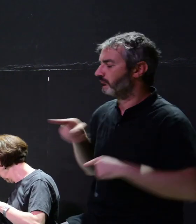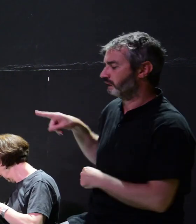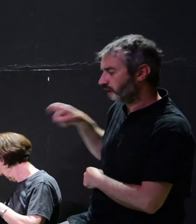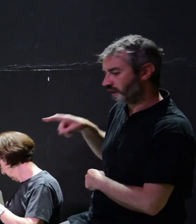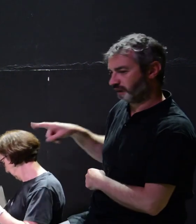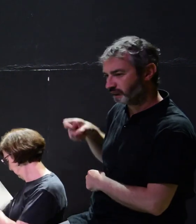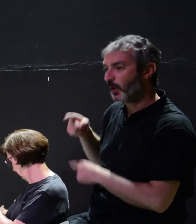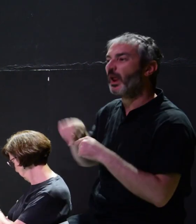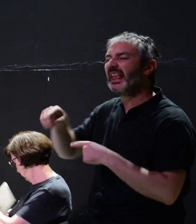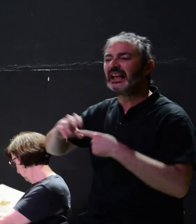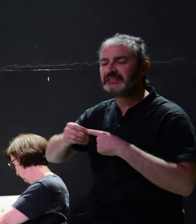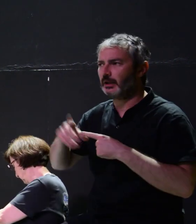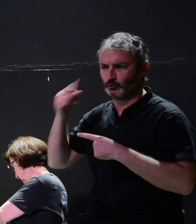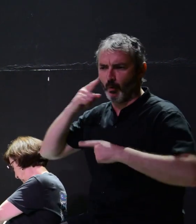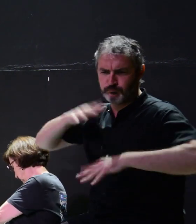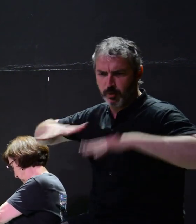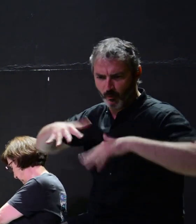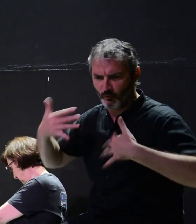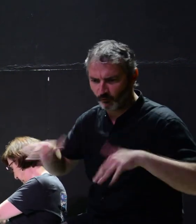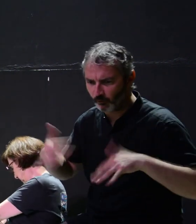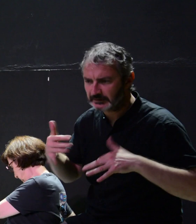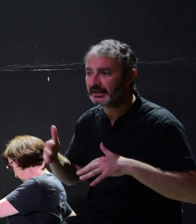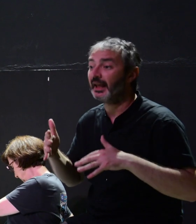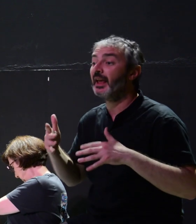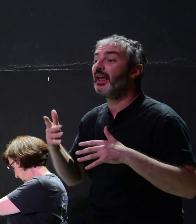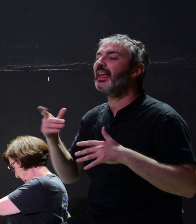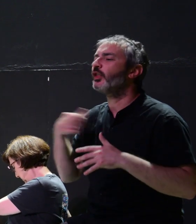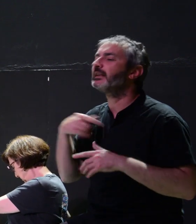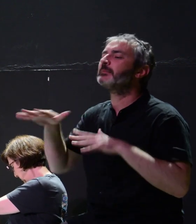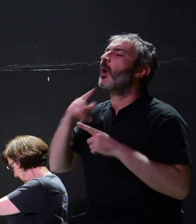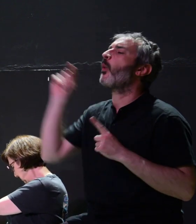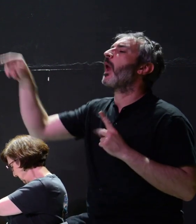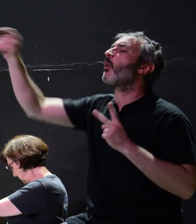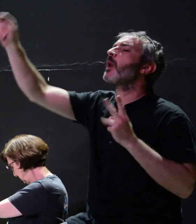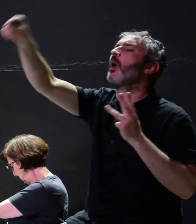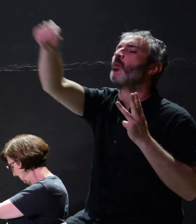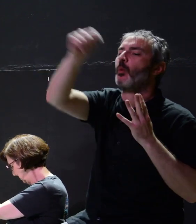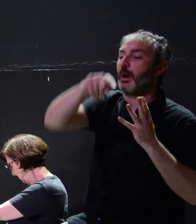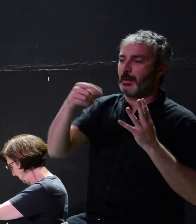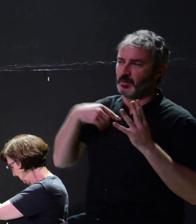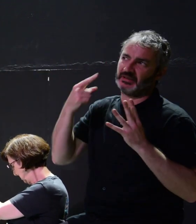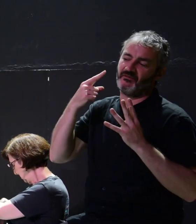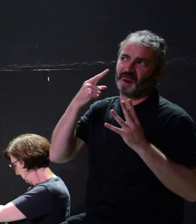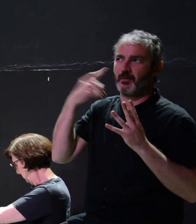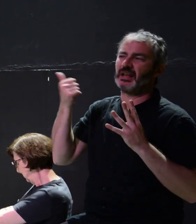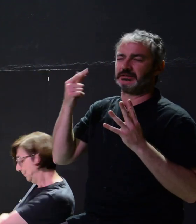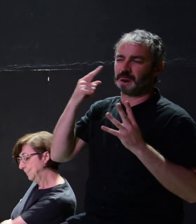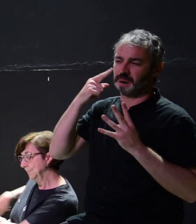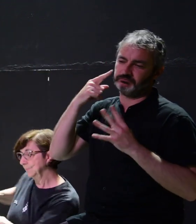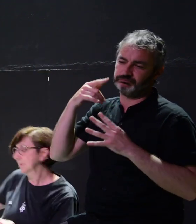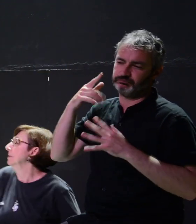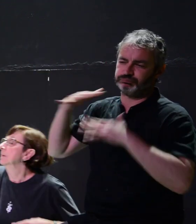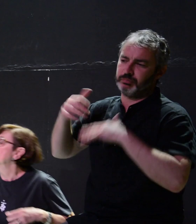a Sants va tenir molta repercussió, anirem resseguint també quins espais de Sants se'n va fer, eren els més punters en relació